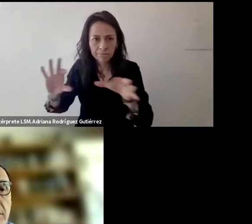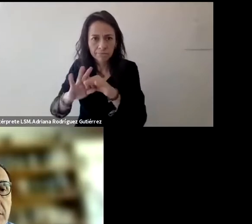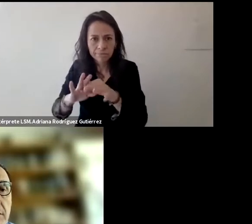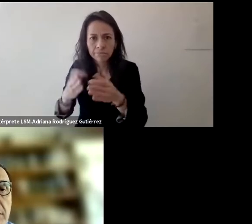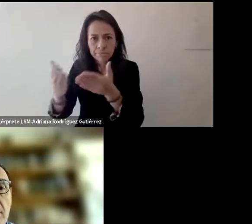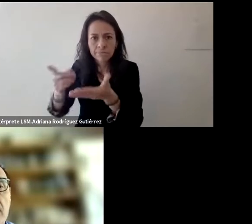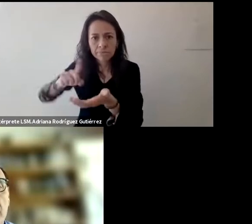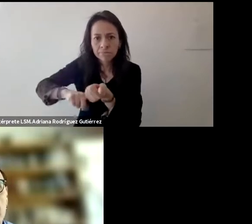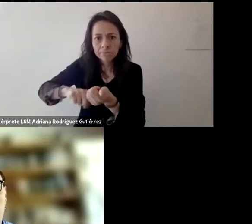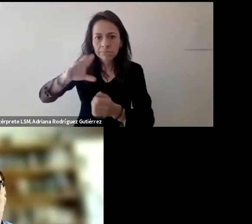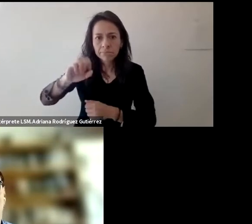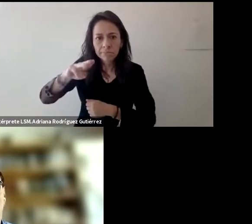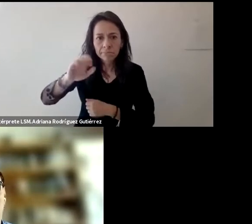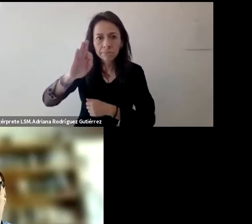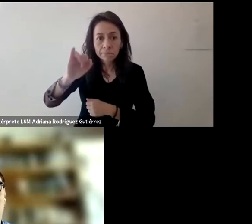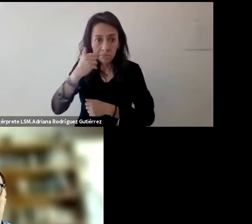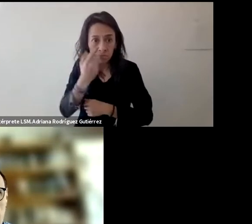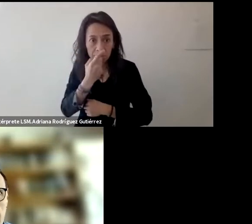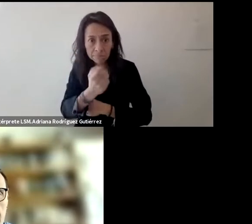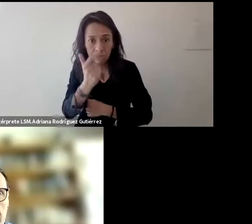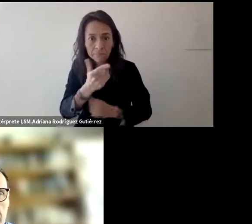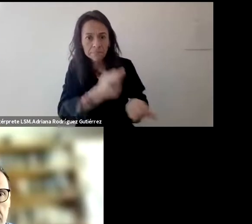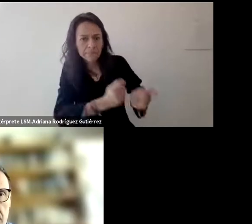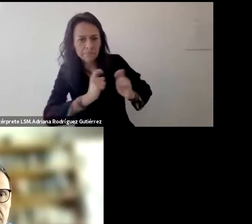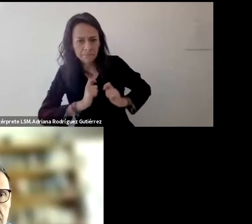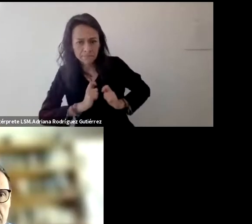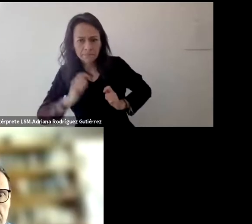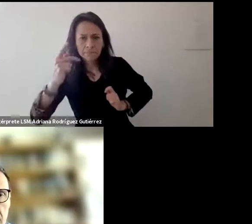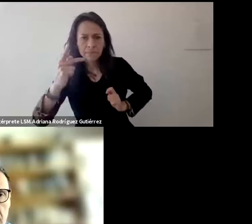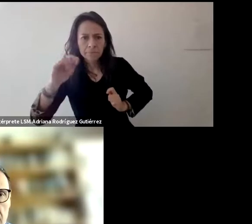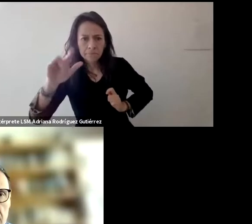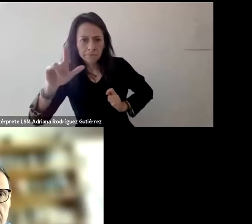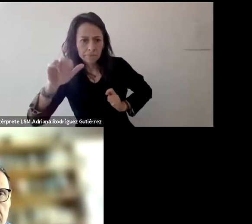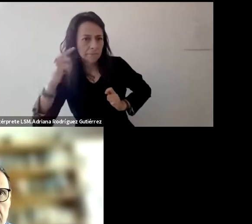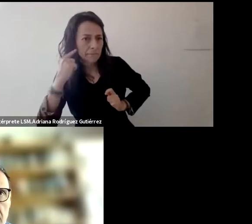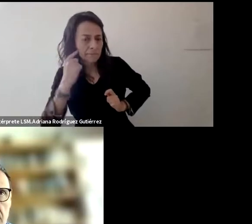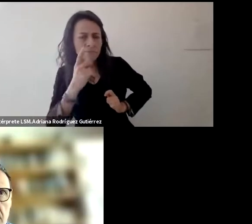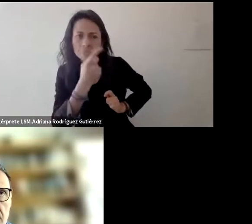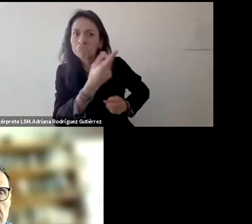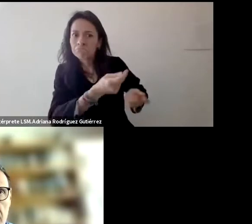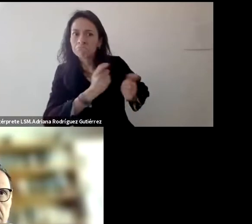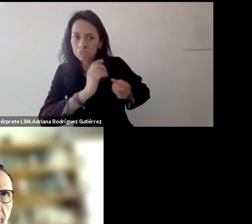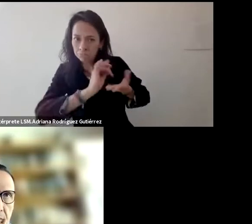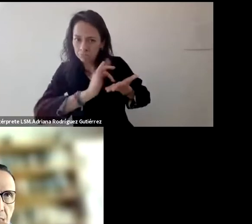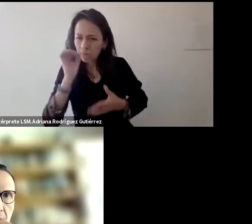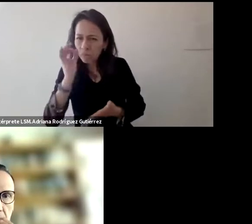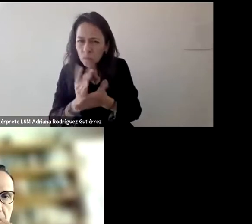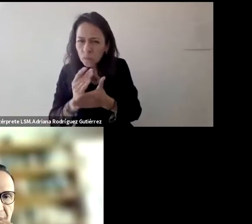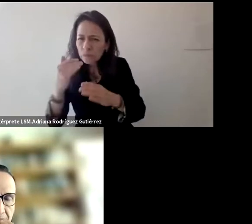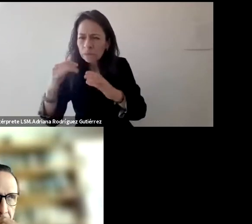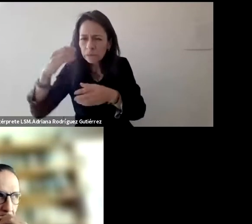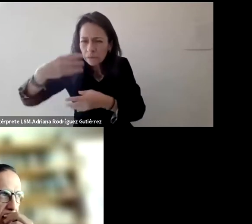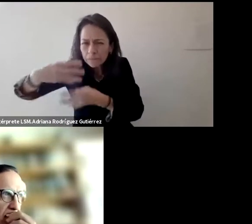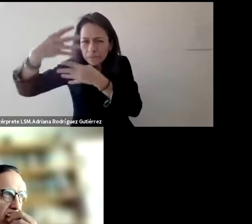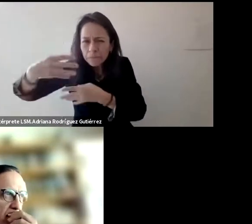Ricardo, muchísimas gracias. Solo veo varios comentarios en el chat en donde quieren